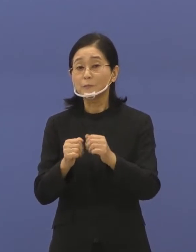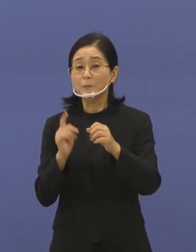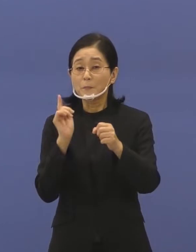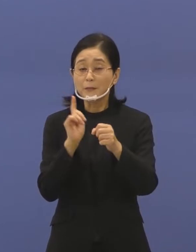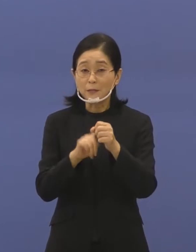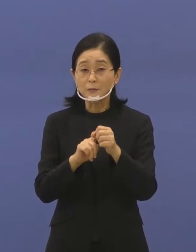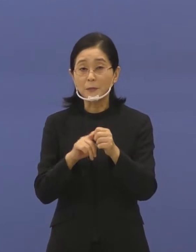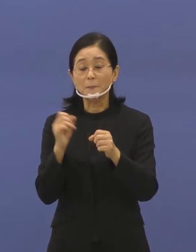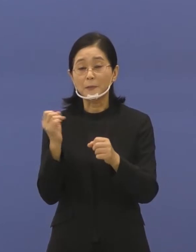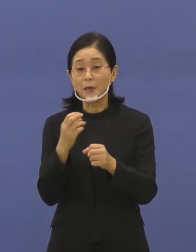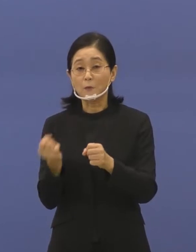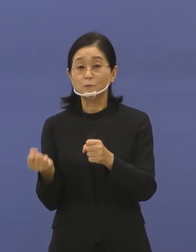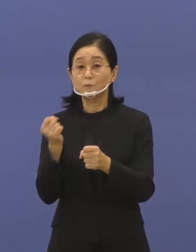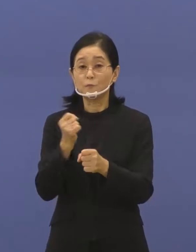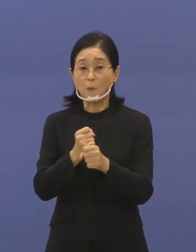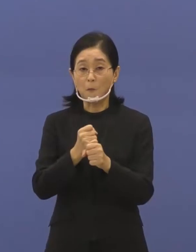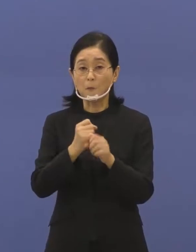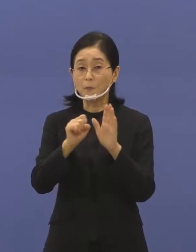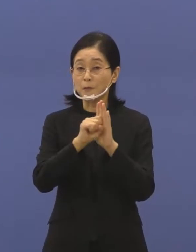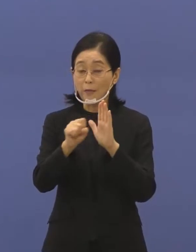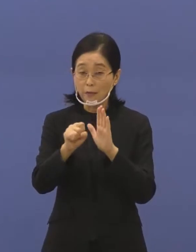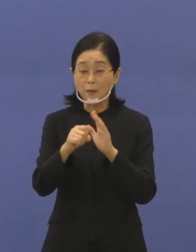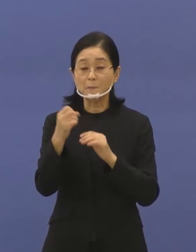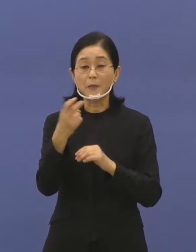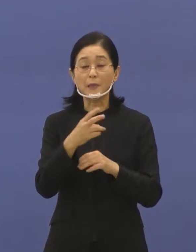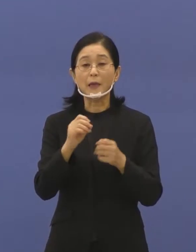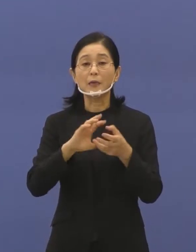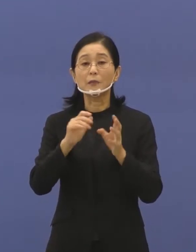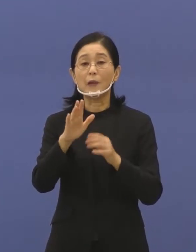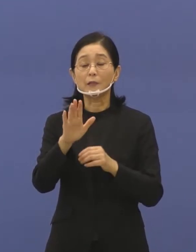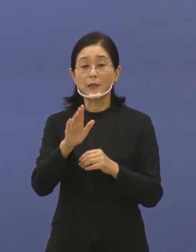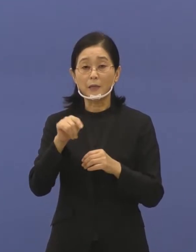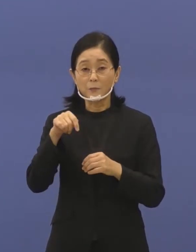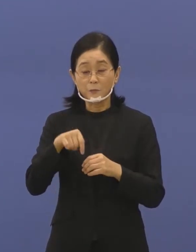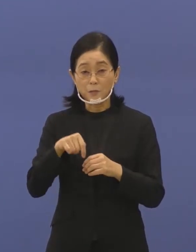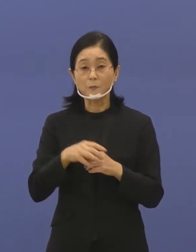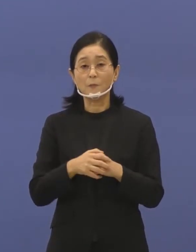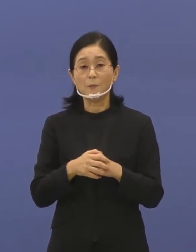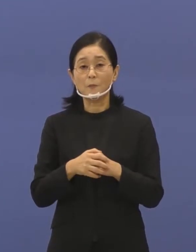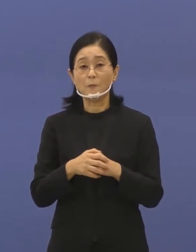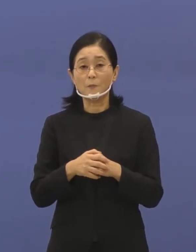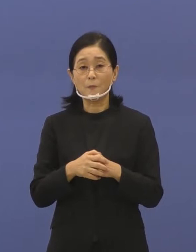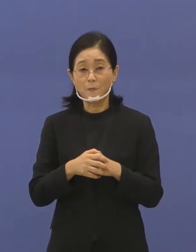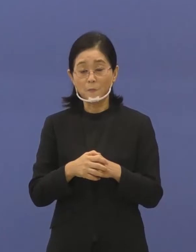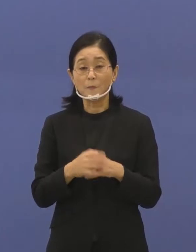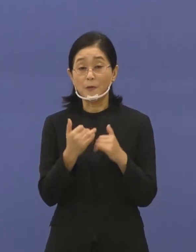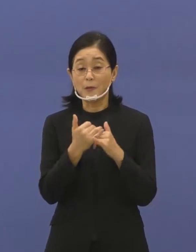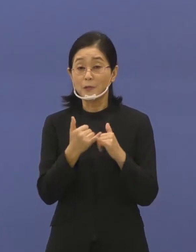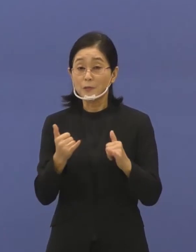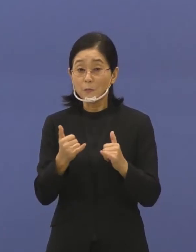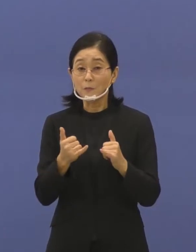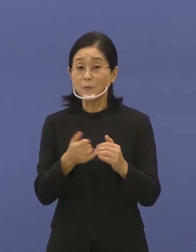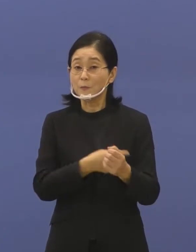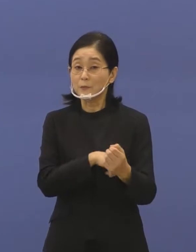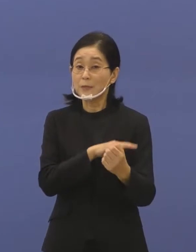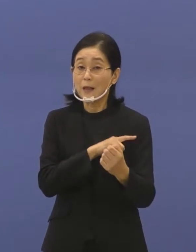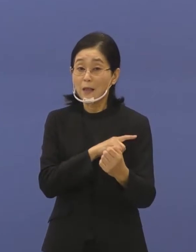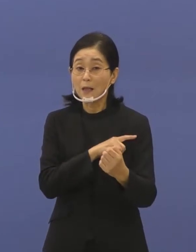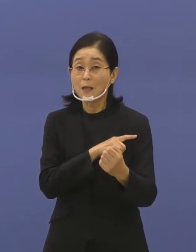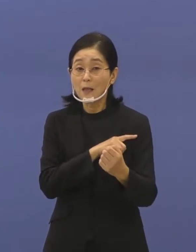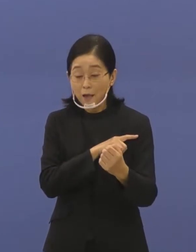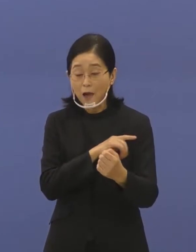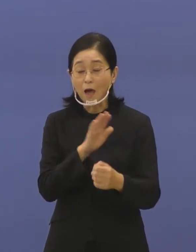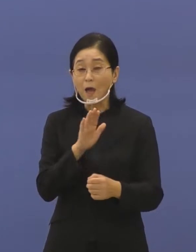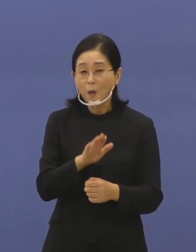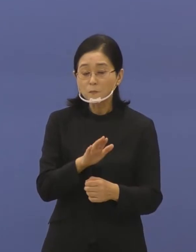復興の成果とそして、岩手が持つこの潜在力、これを改めて確